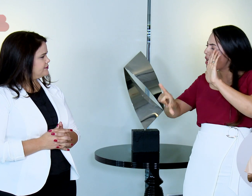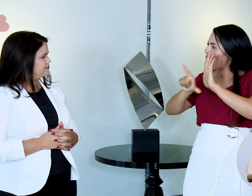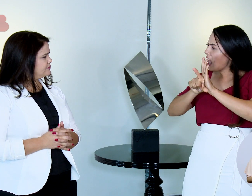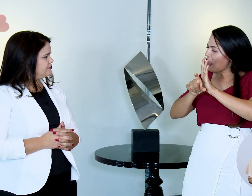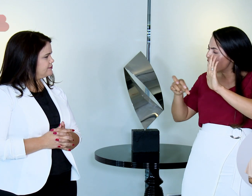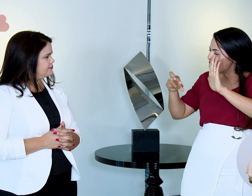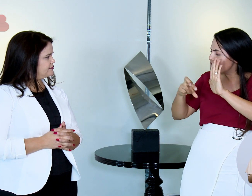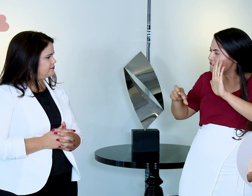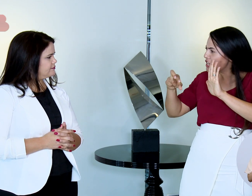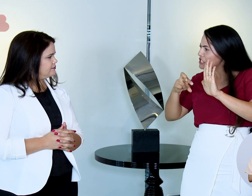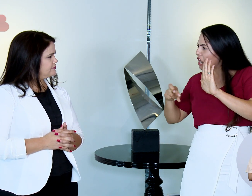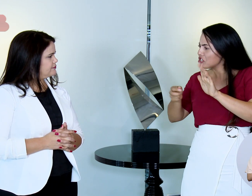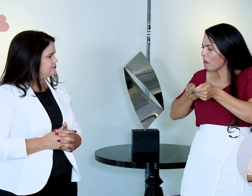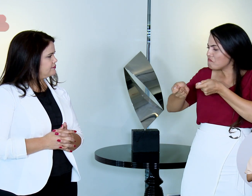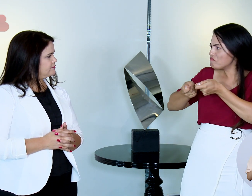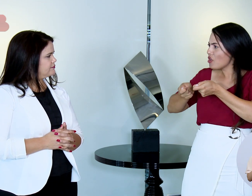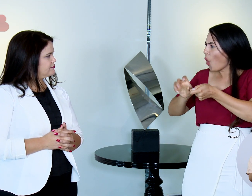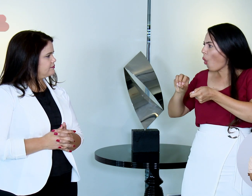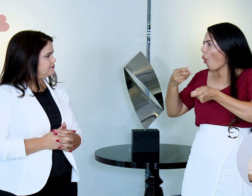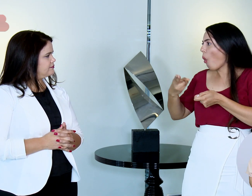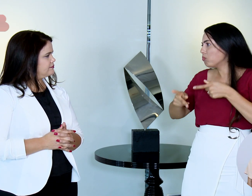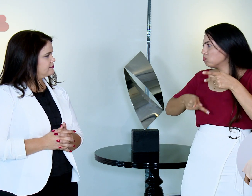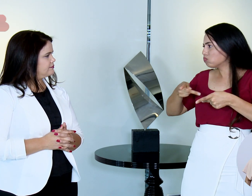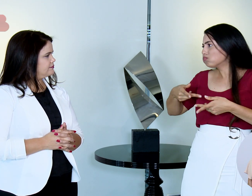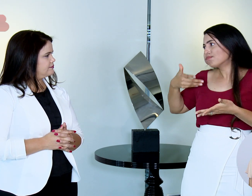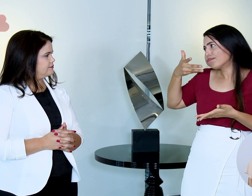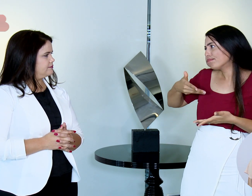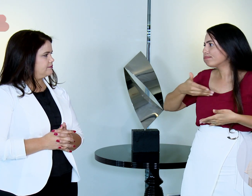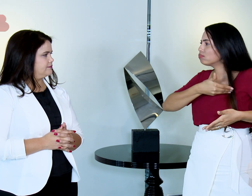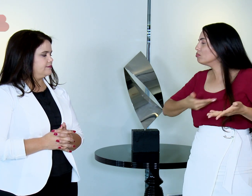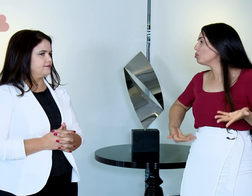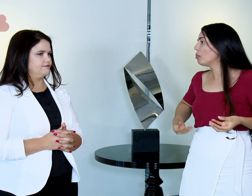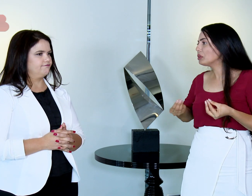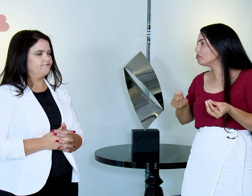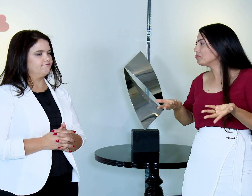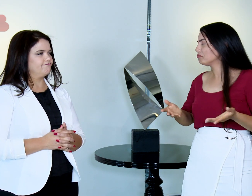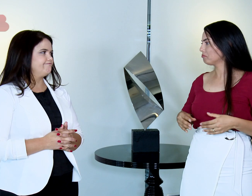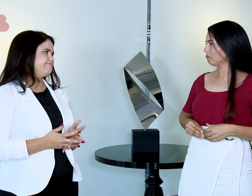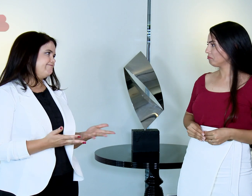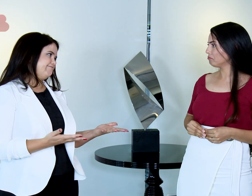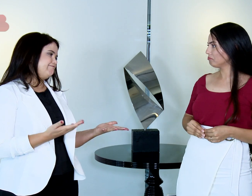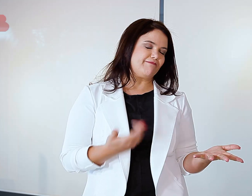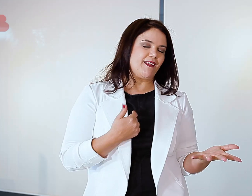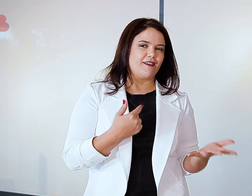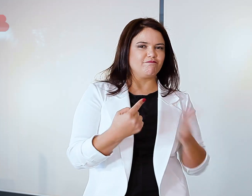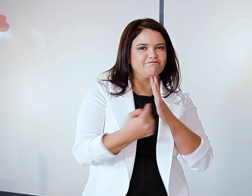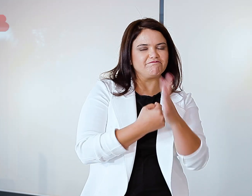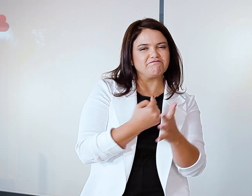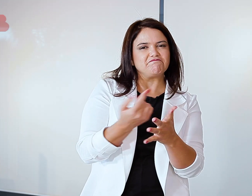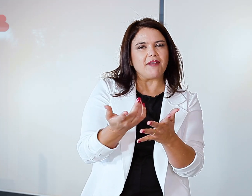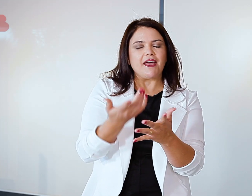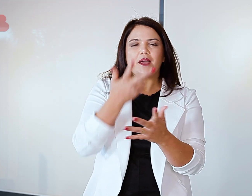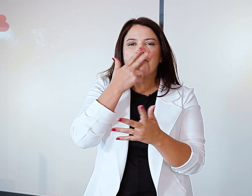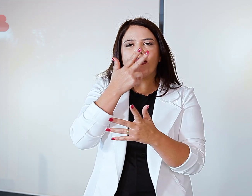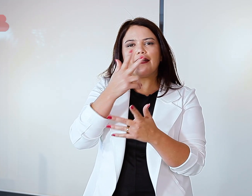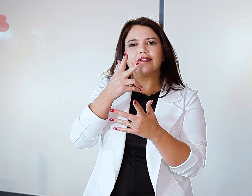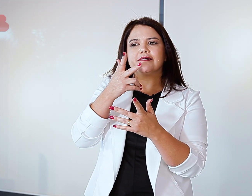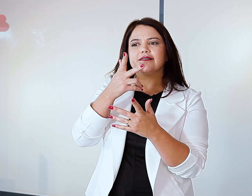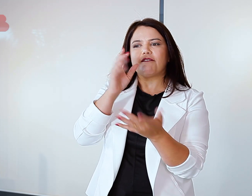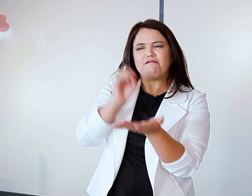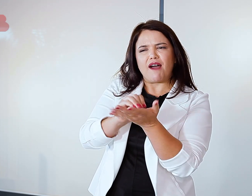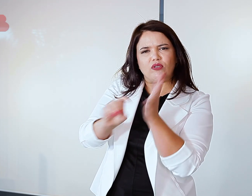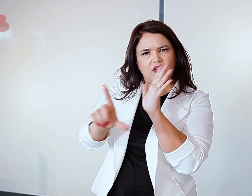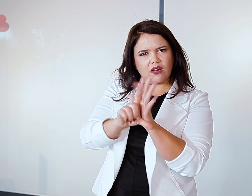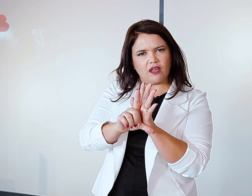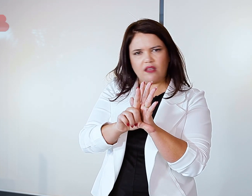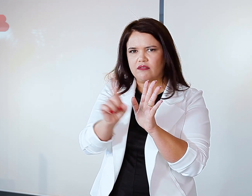é legislação ou mais políticas públicas sobre o tema? Não, é uma pergunta, se